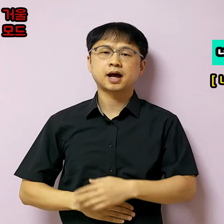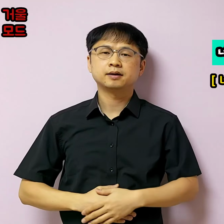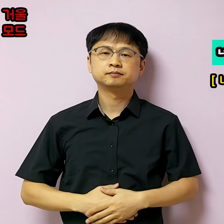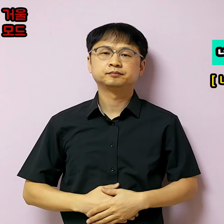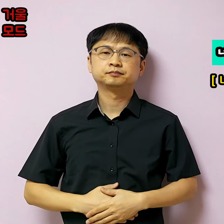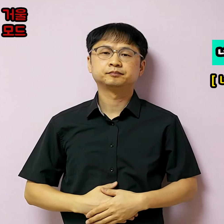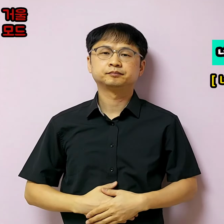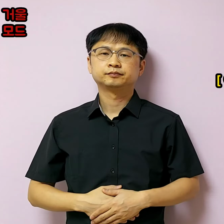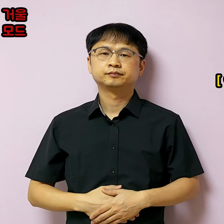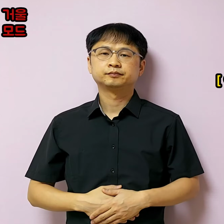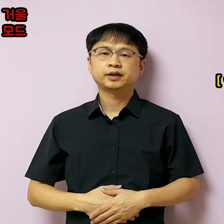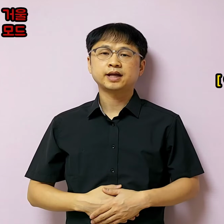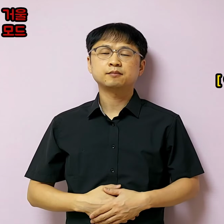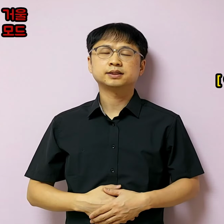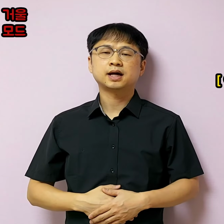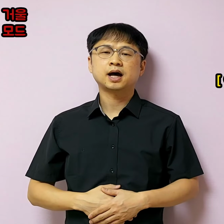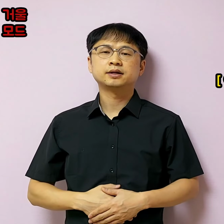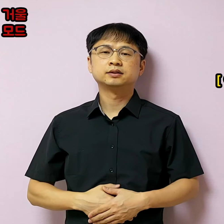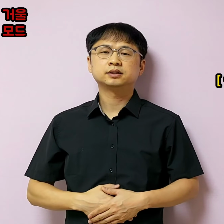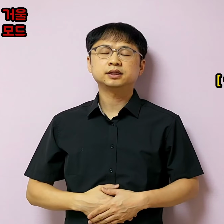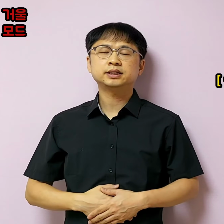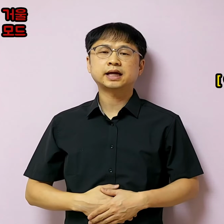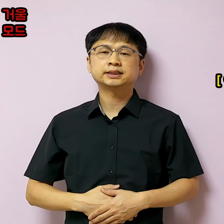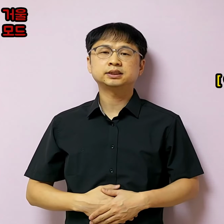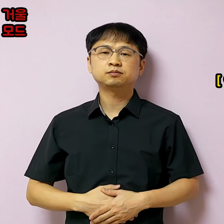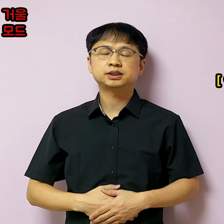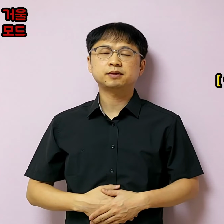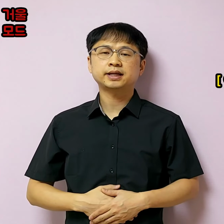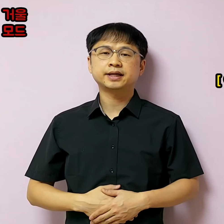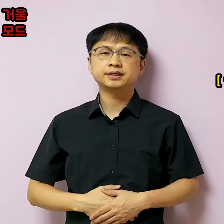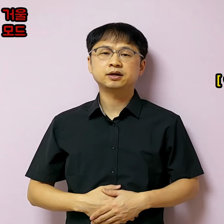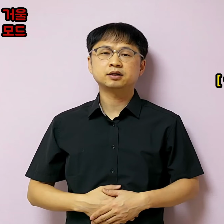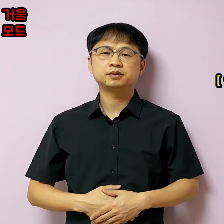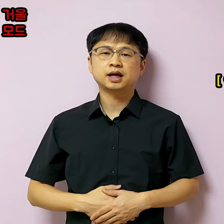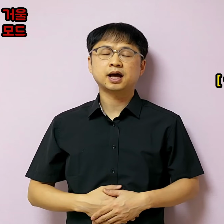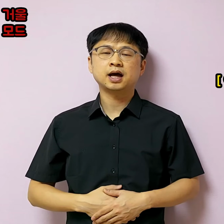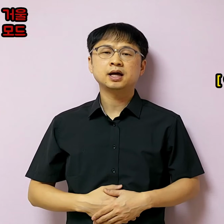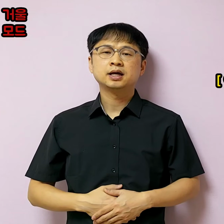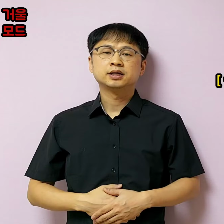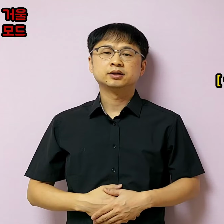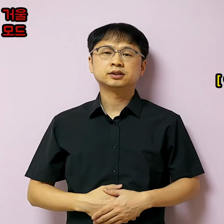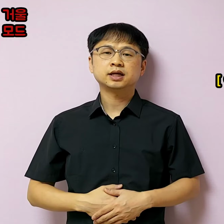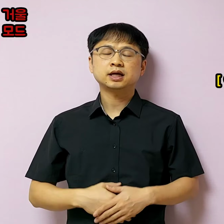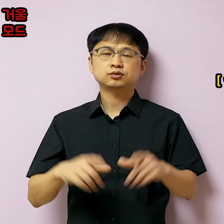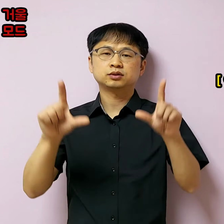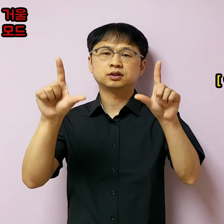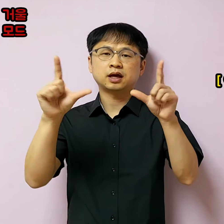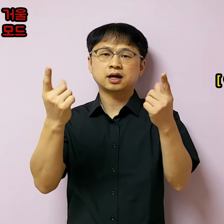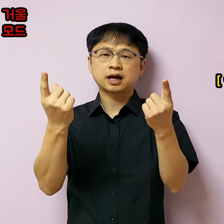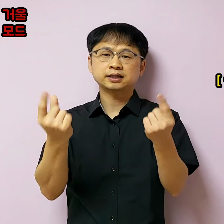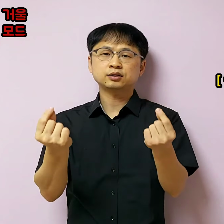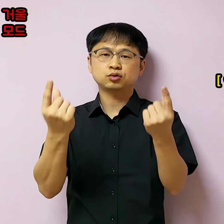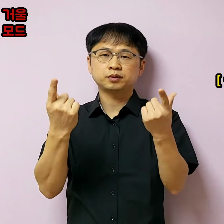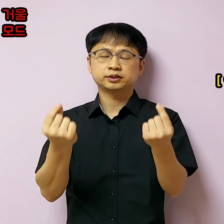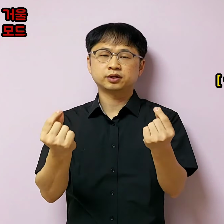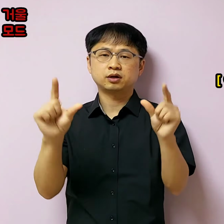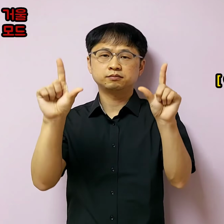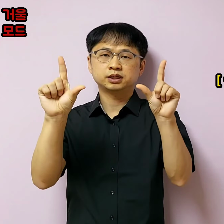됩니다. 네, 다음 가사 여전히 자신 없지만 안녕입니다. 여전하다 수어는 아까 같다 수어 배웠죠.